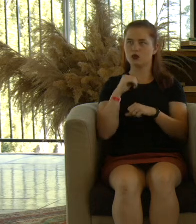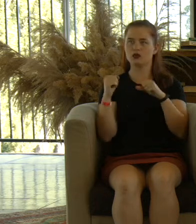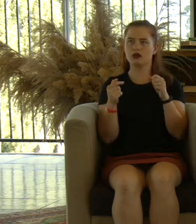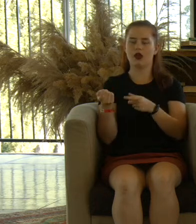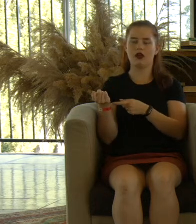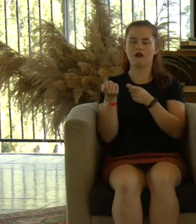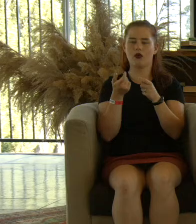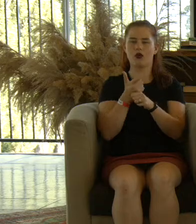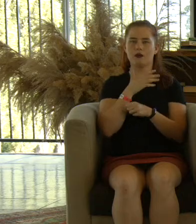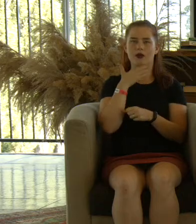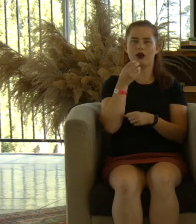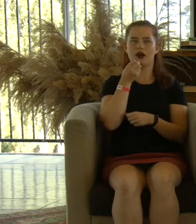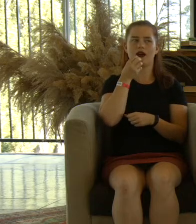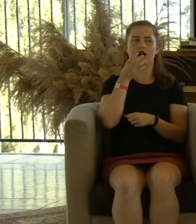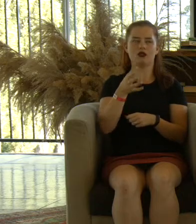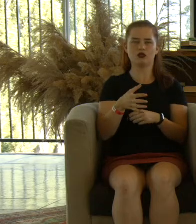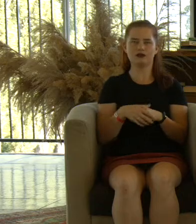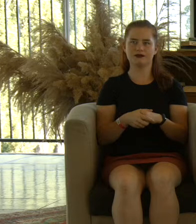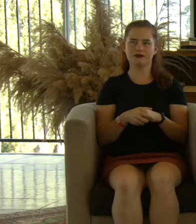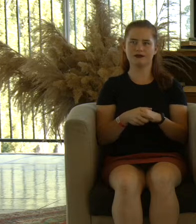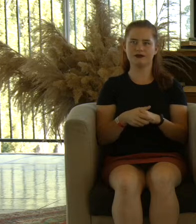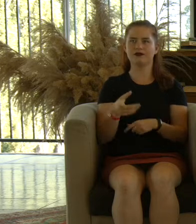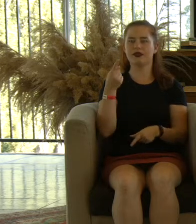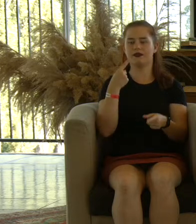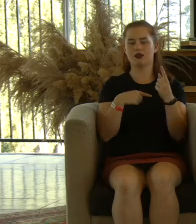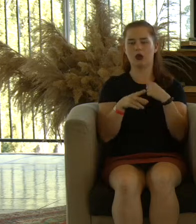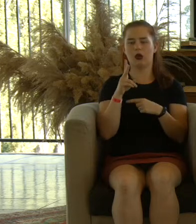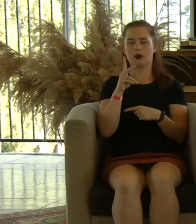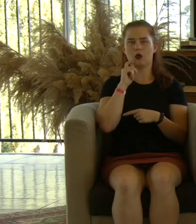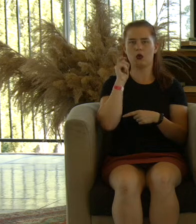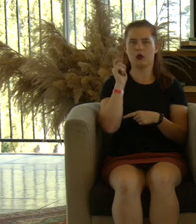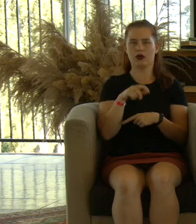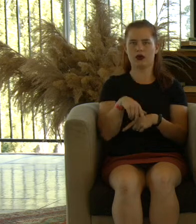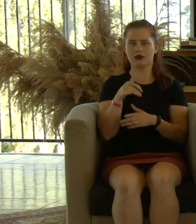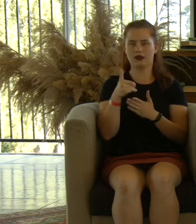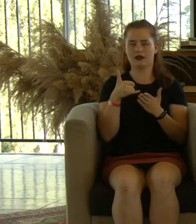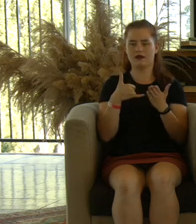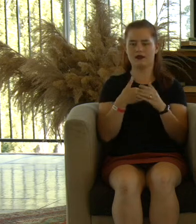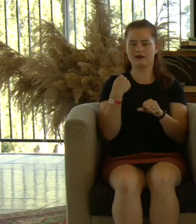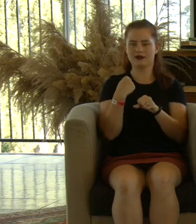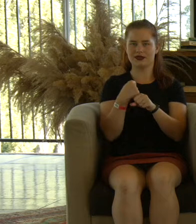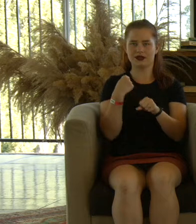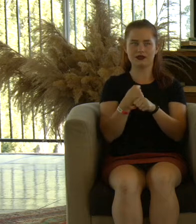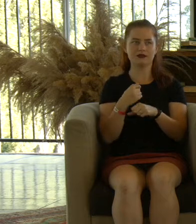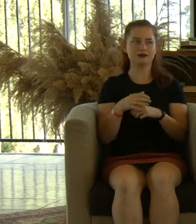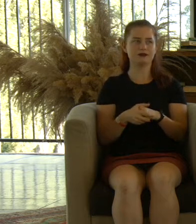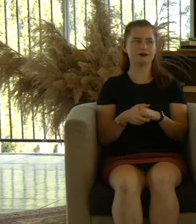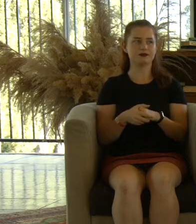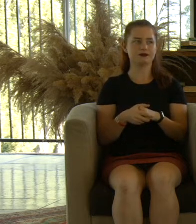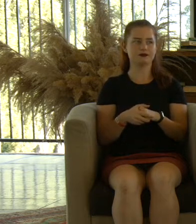много хороших. Вернемся к украинскому там, виноделию.